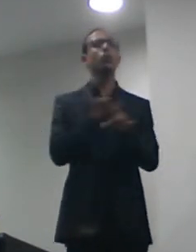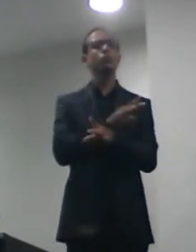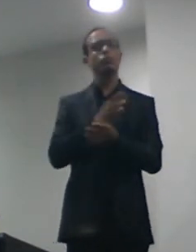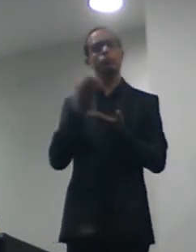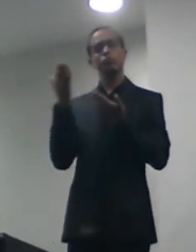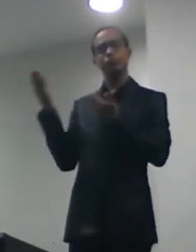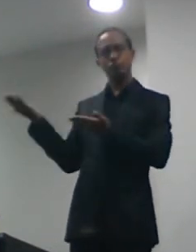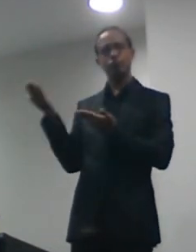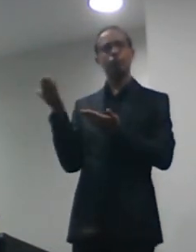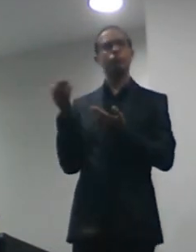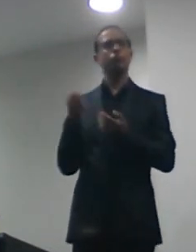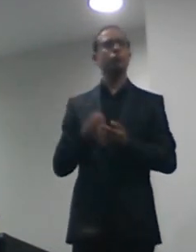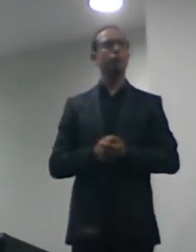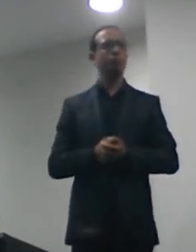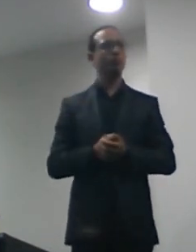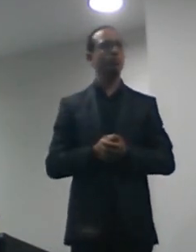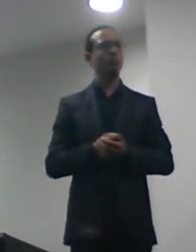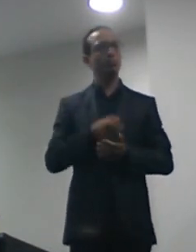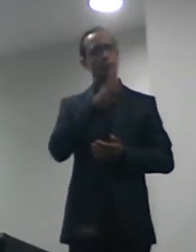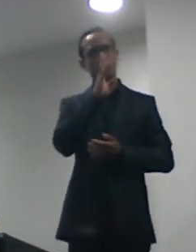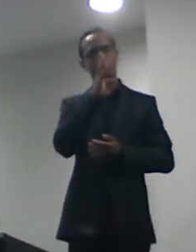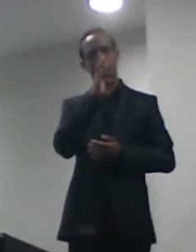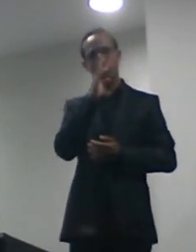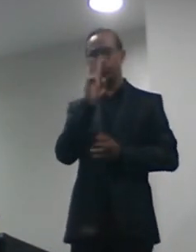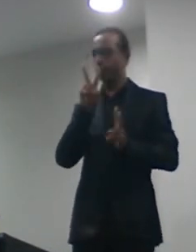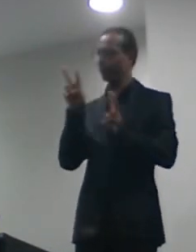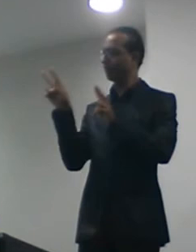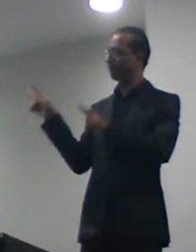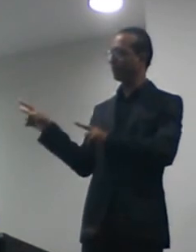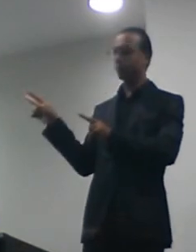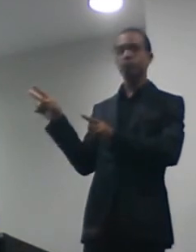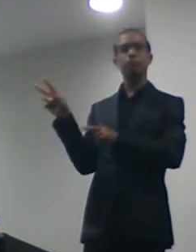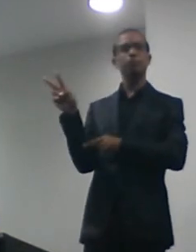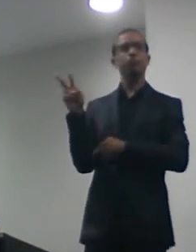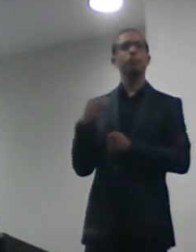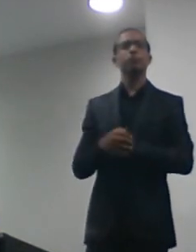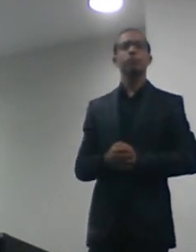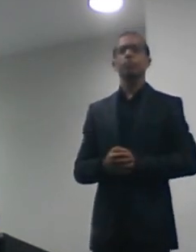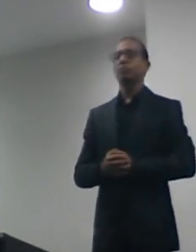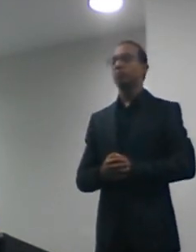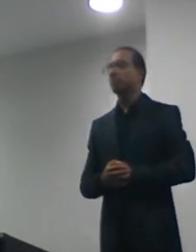dele. Gostaria que vocês pudessem observar, cuidado, e é bem engraçado também.